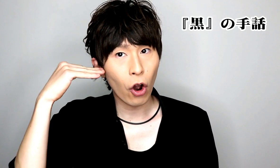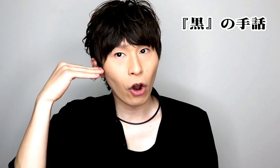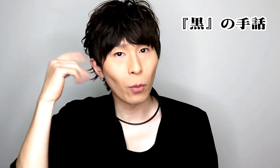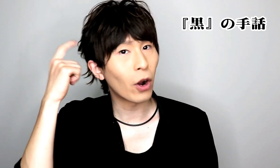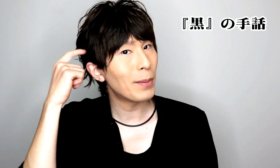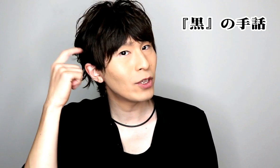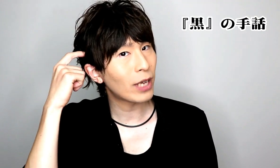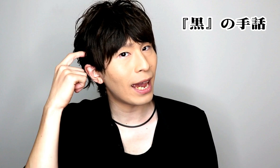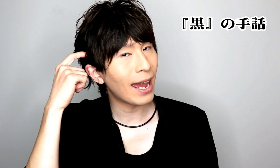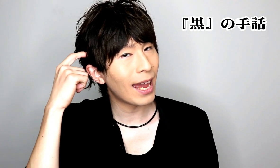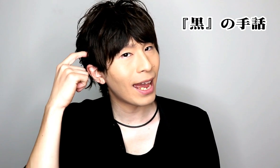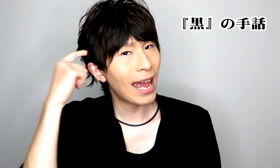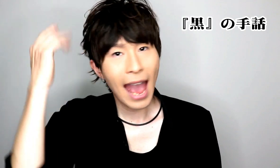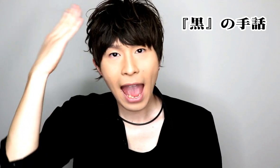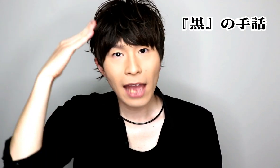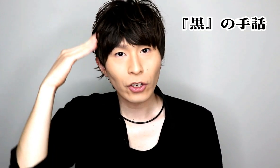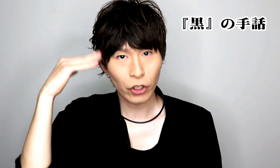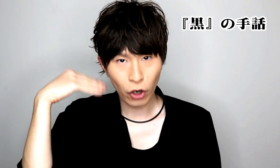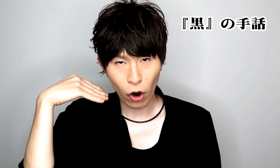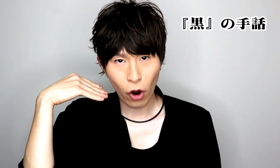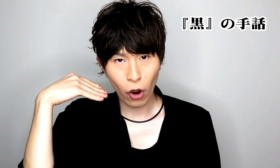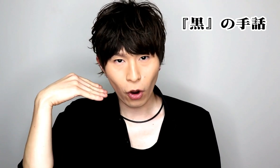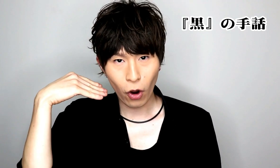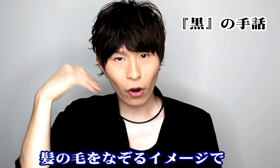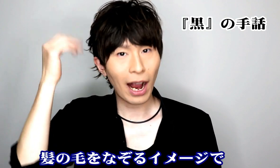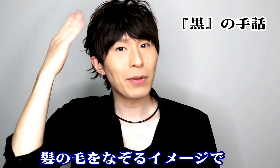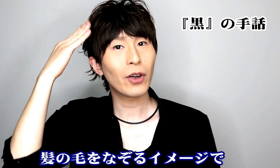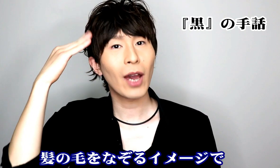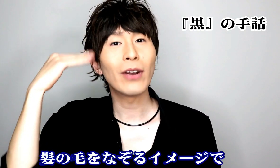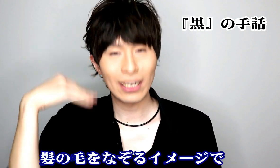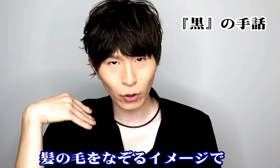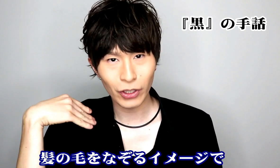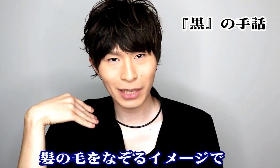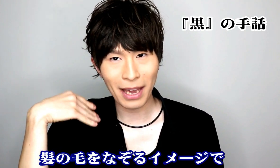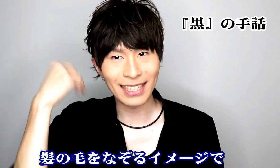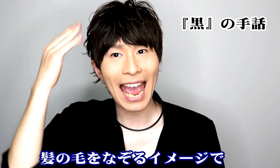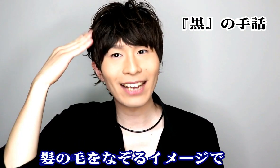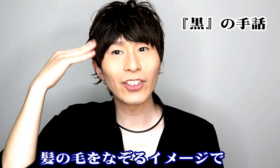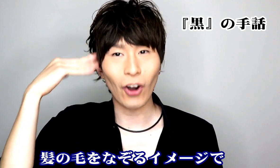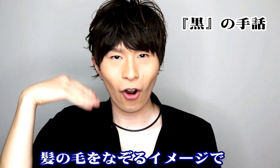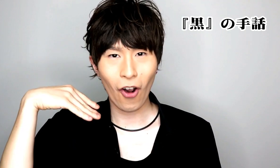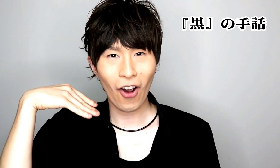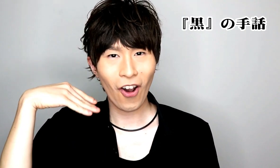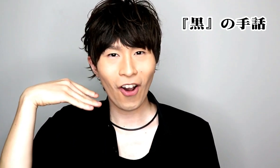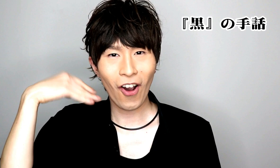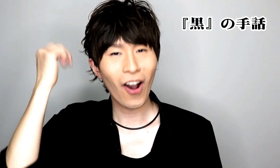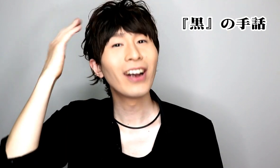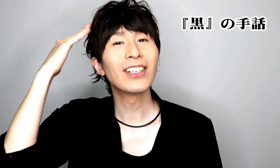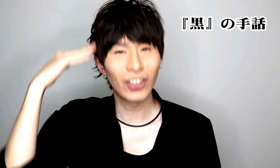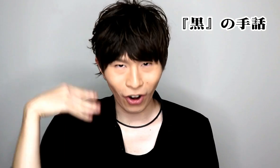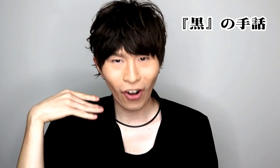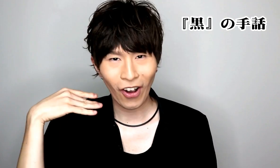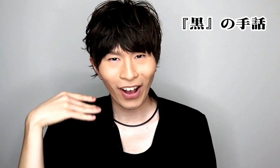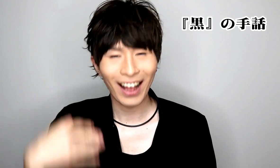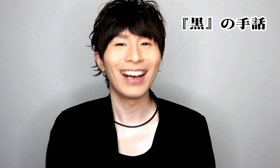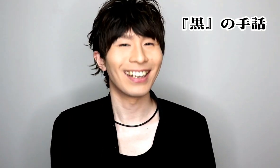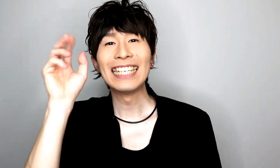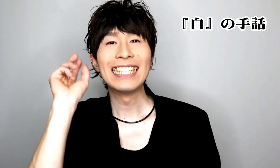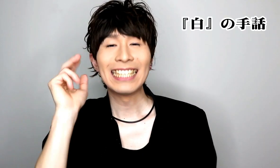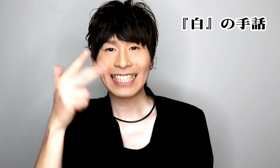毛、黒、髪の毛をなぞるイメージで黒。 黒、